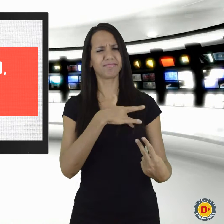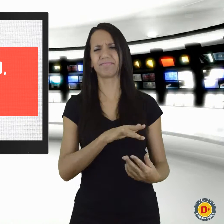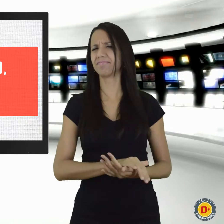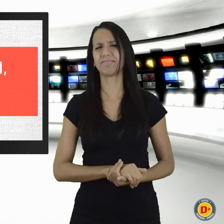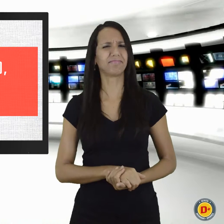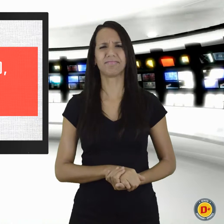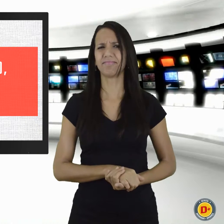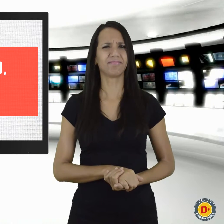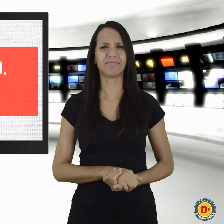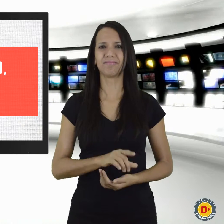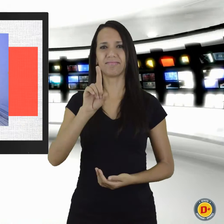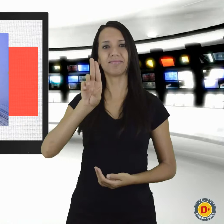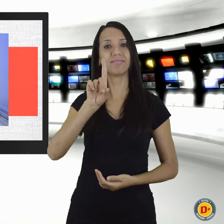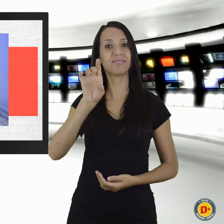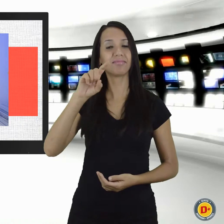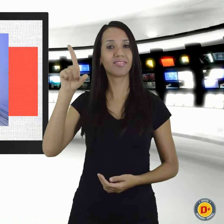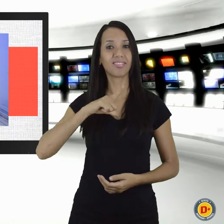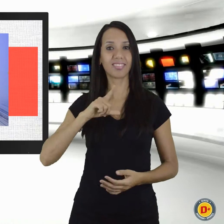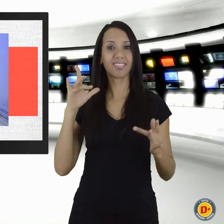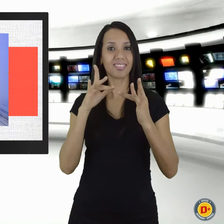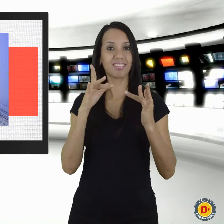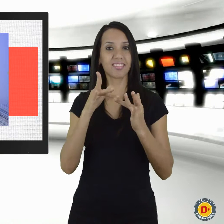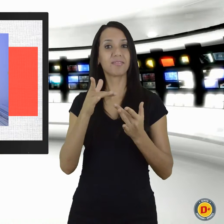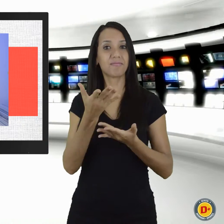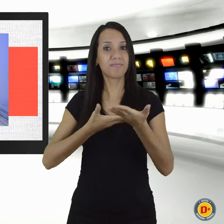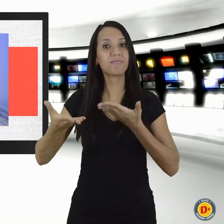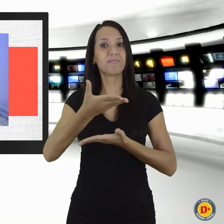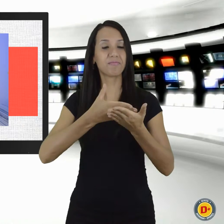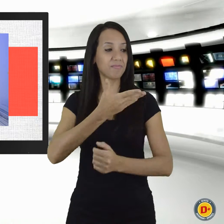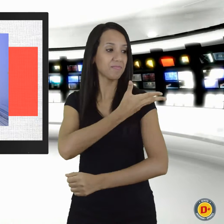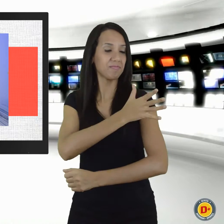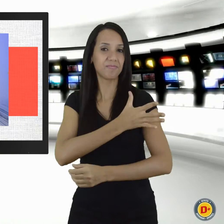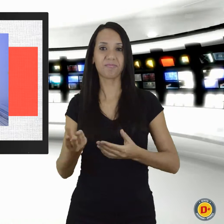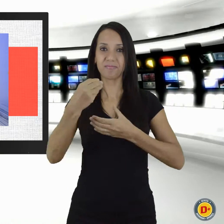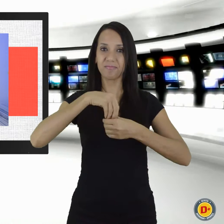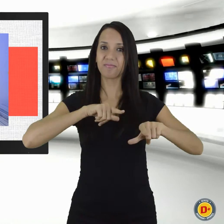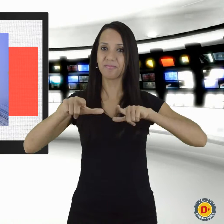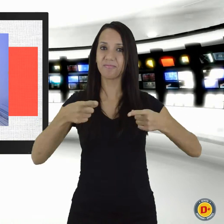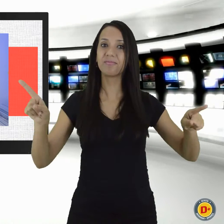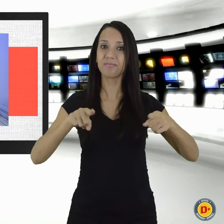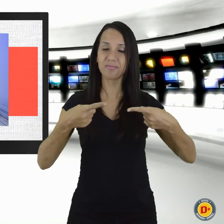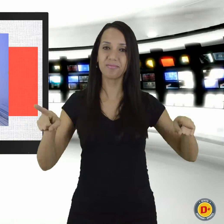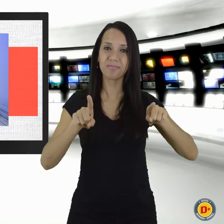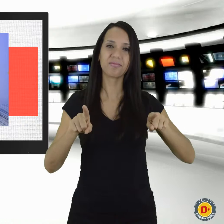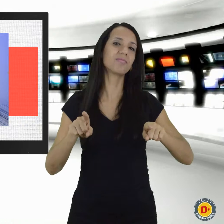Dudé afirma que teve de lidar com preconceitos em suas atividades musicais. Segundo ele, 90% das bandas das